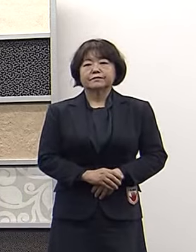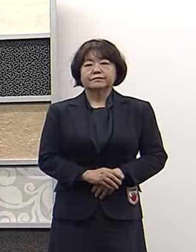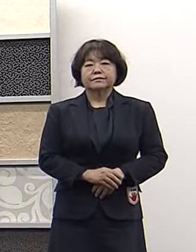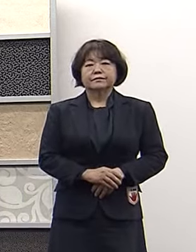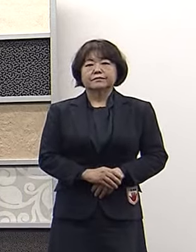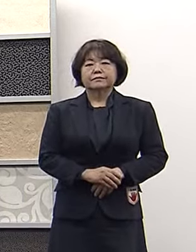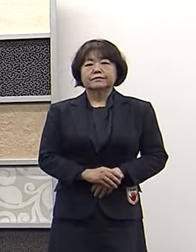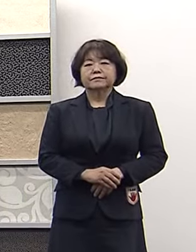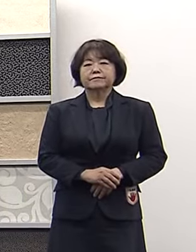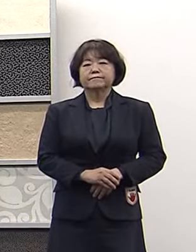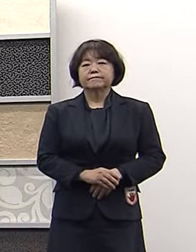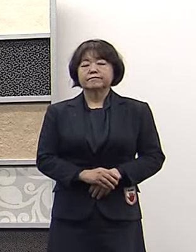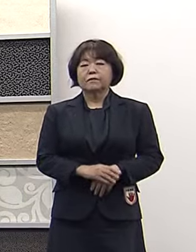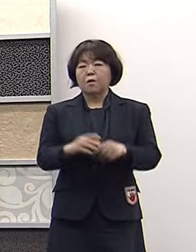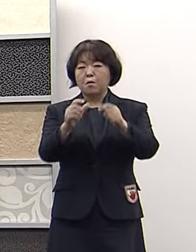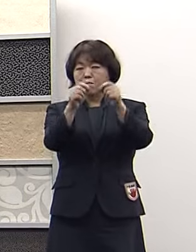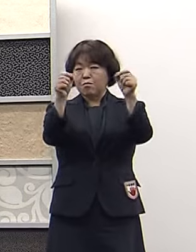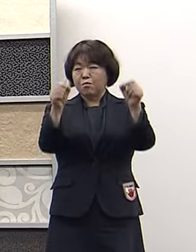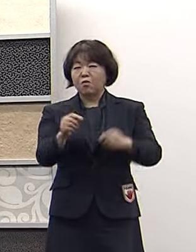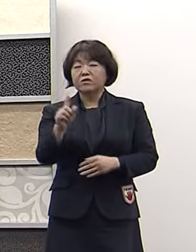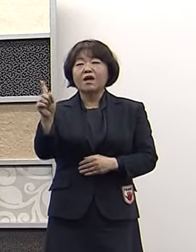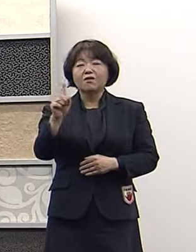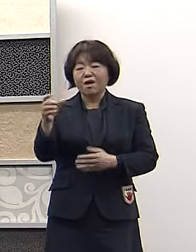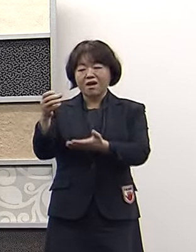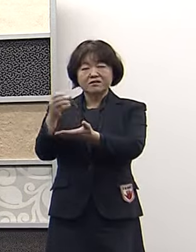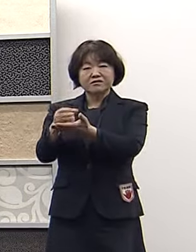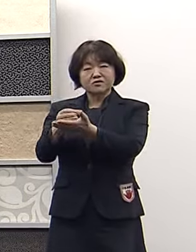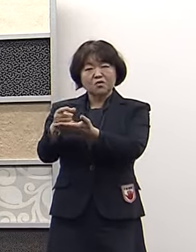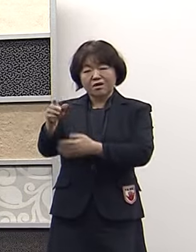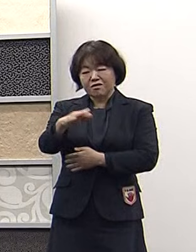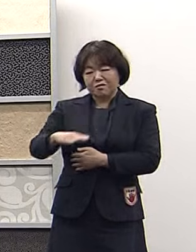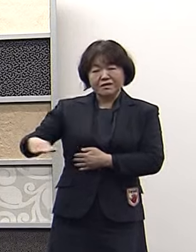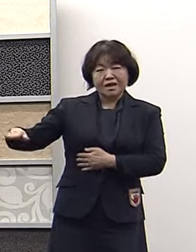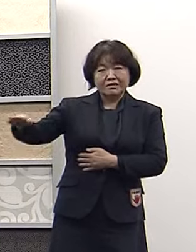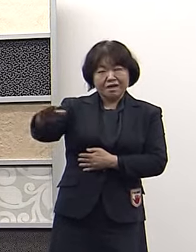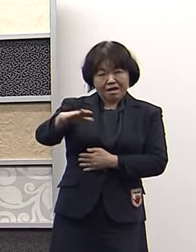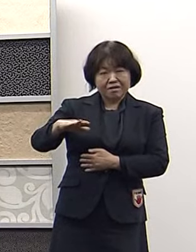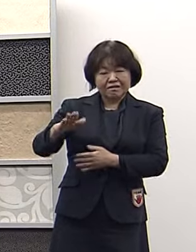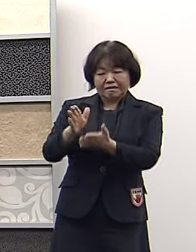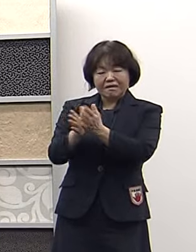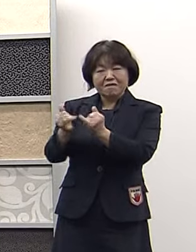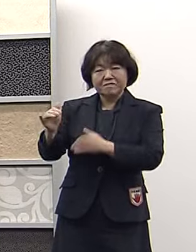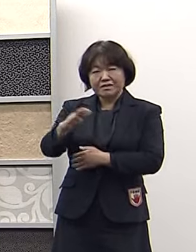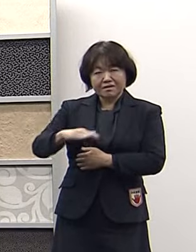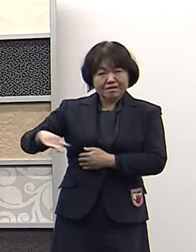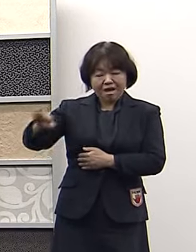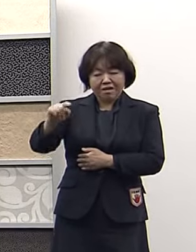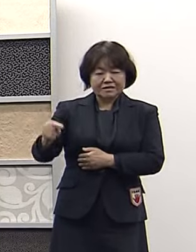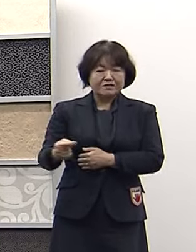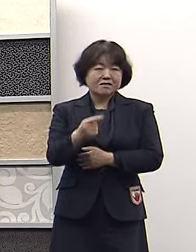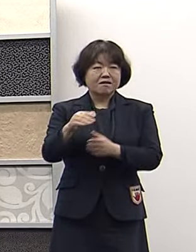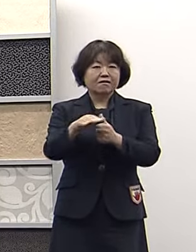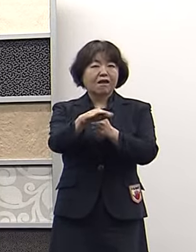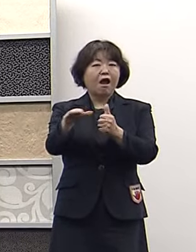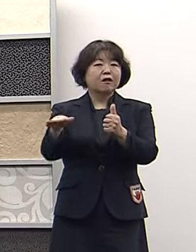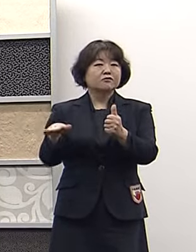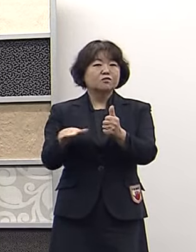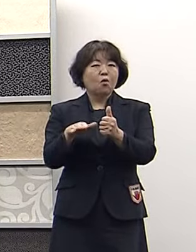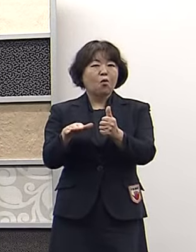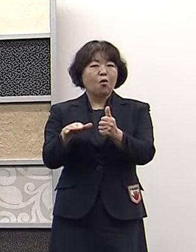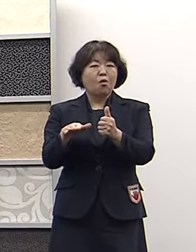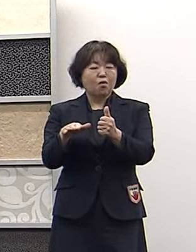まあ、やはり本質的な問題はやはりその静岡県の皆さん その自然環境に対する影響に対する懸